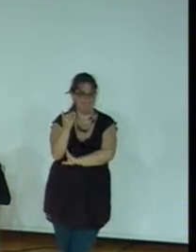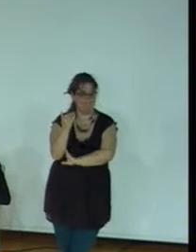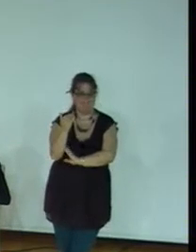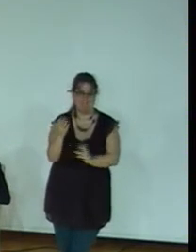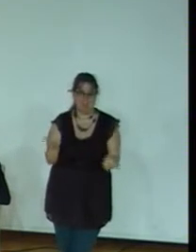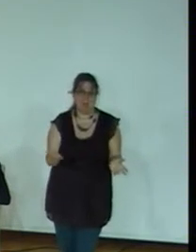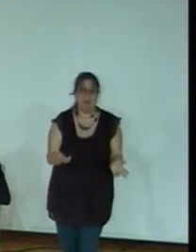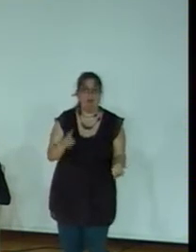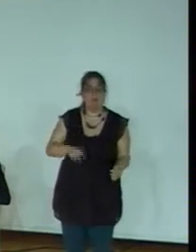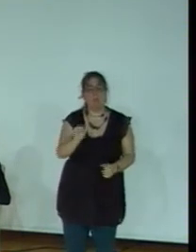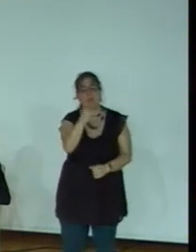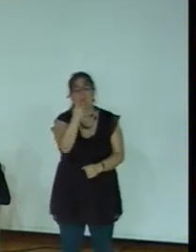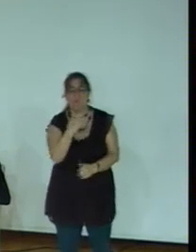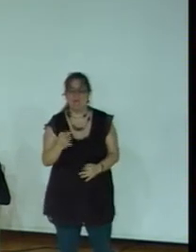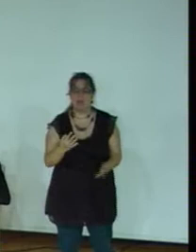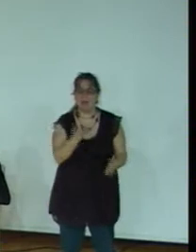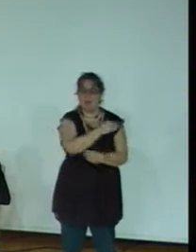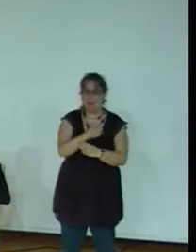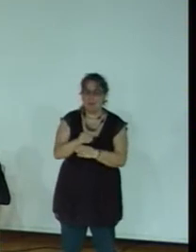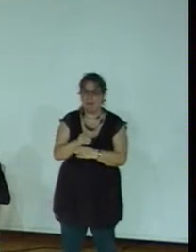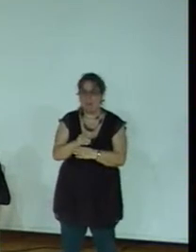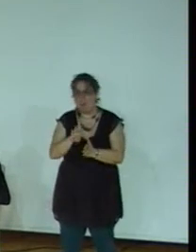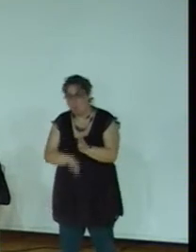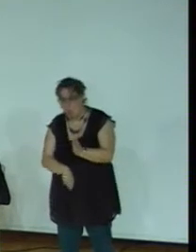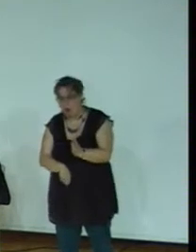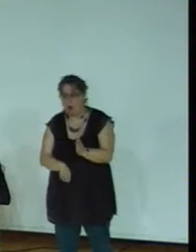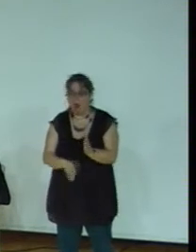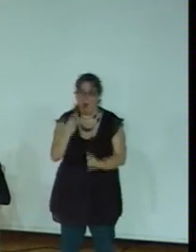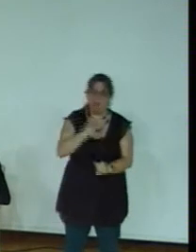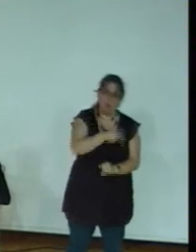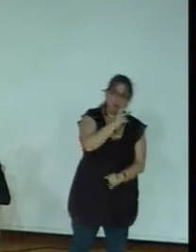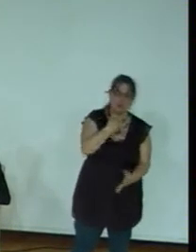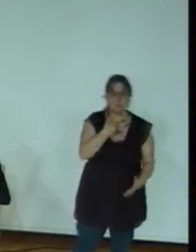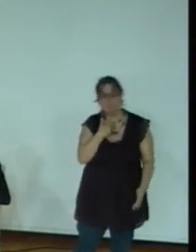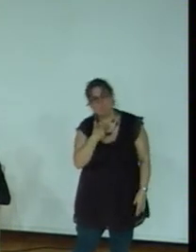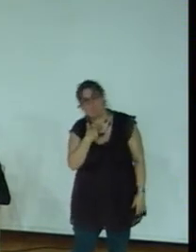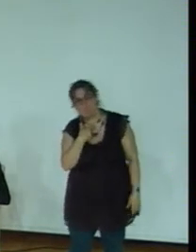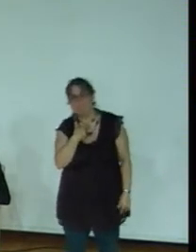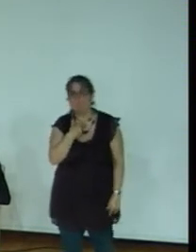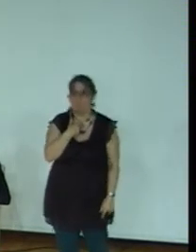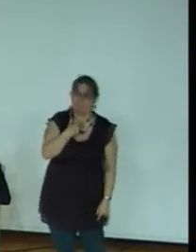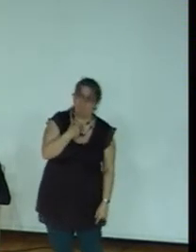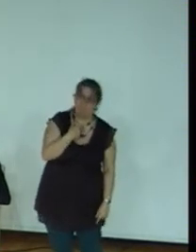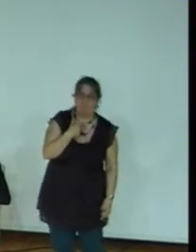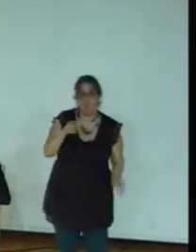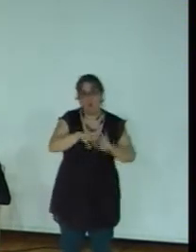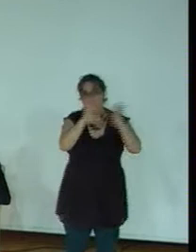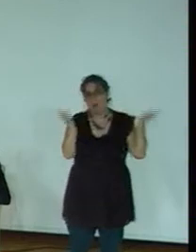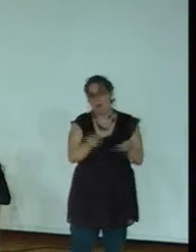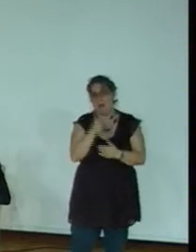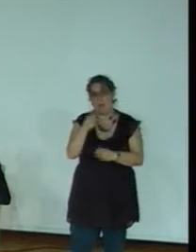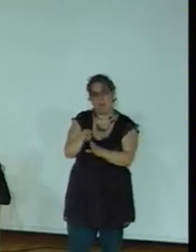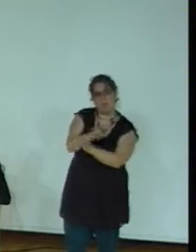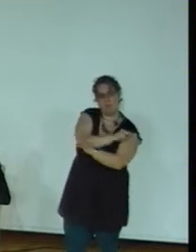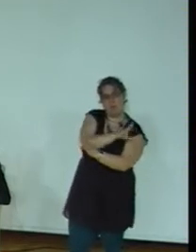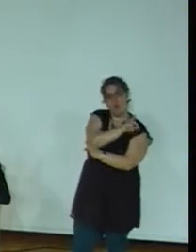moins en sécurité ou plus? Pour tout ce qui est de la vie privée et de la surveillance, c'est, si on regarde à échelle de 30 ou 40 ans, on